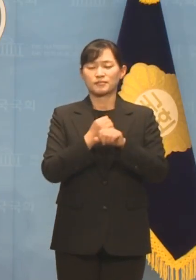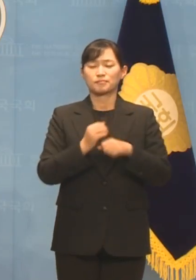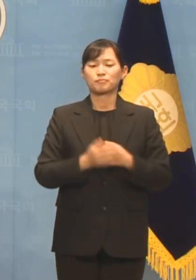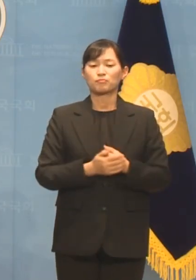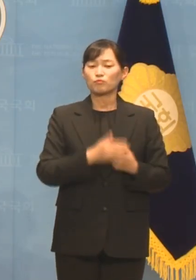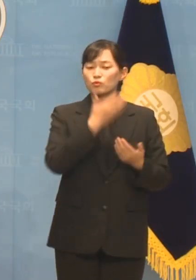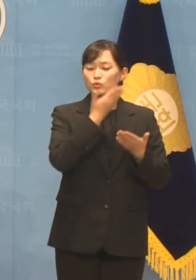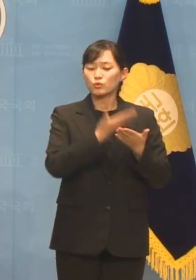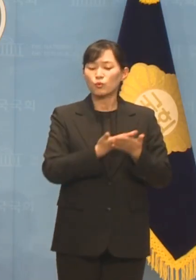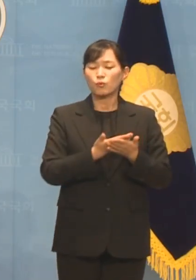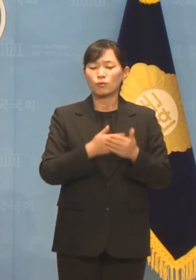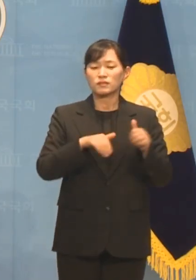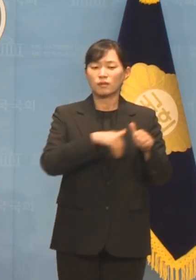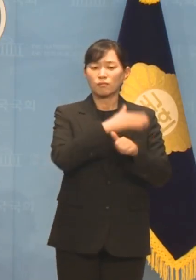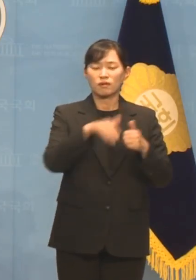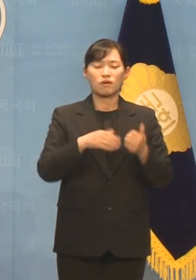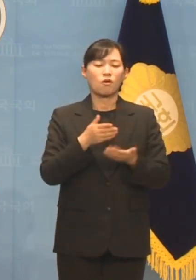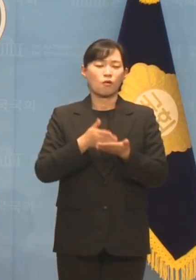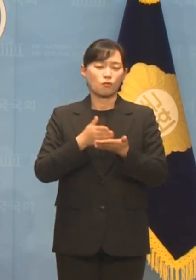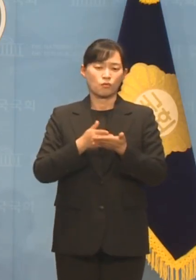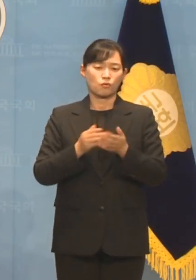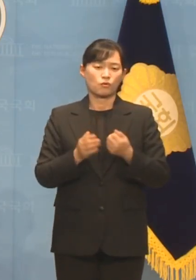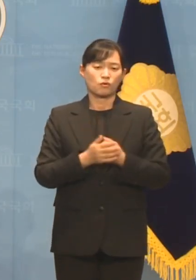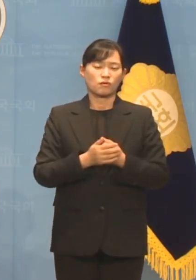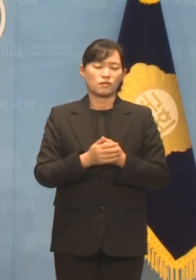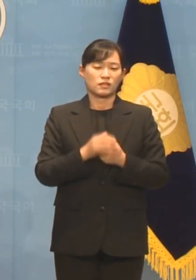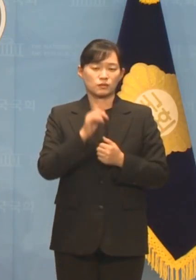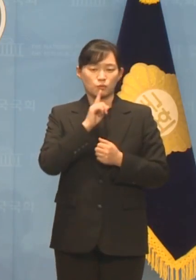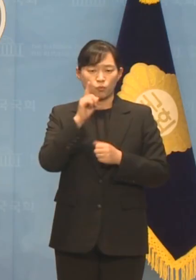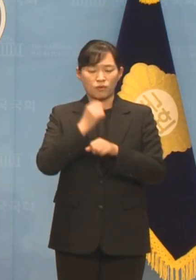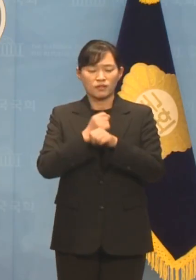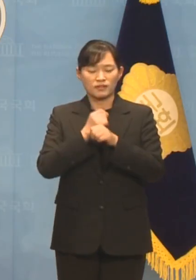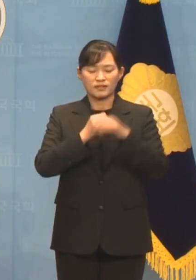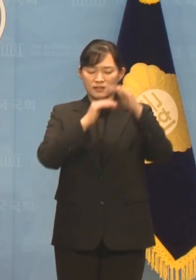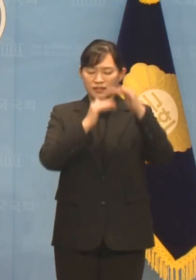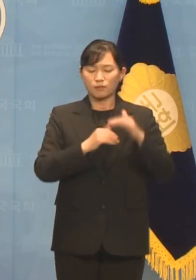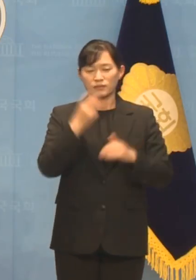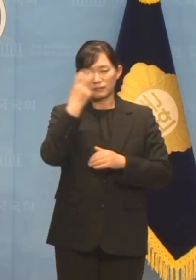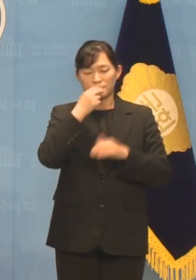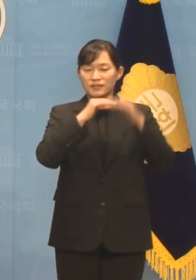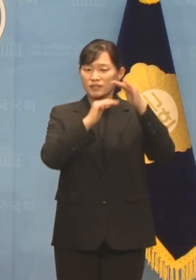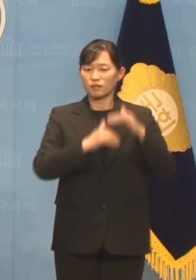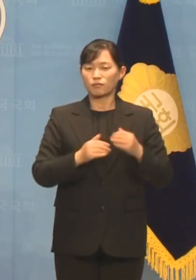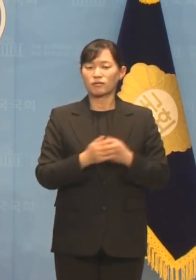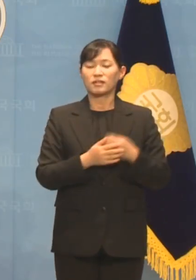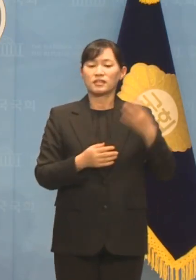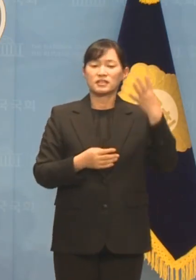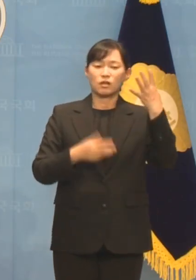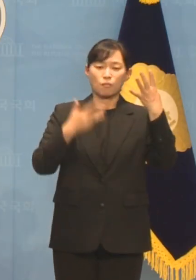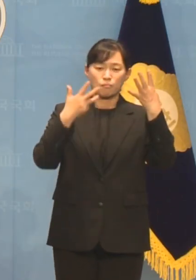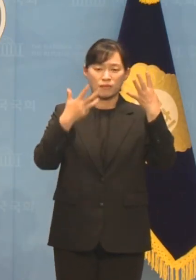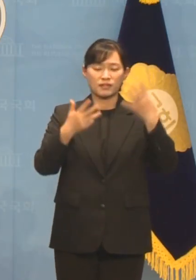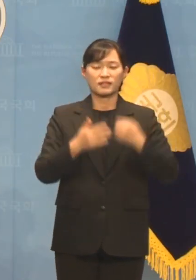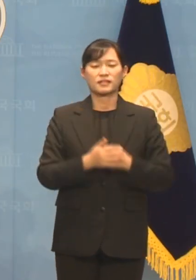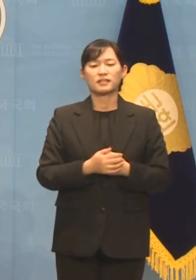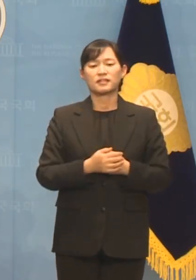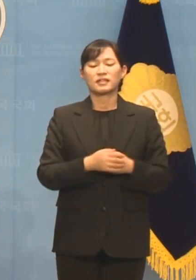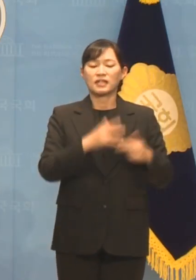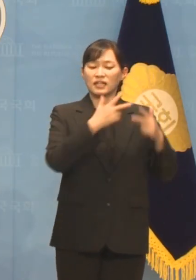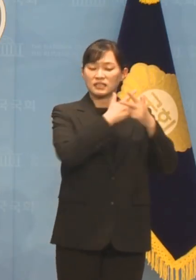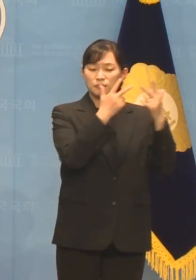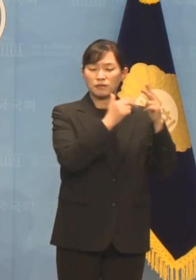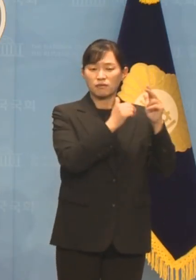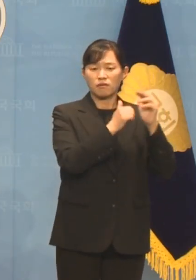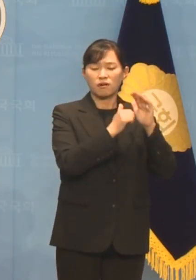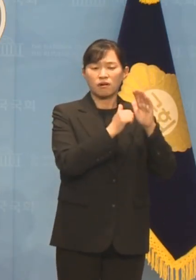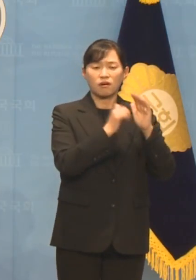주요 대응 현황입니다. 언론중재의 제소 현황과 심리 결과 등에 대한 내용입니다. 4월 8일자 스카이데일리 이재명 대통령